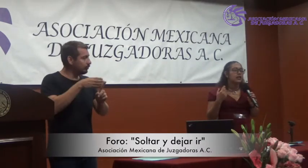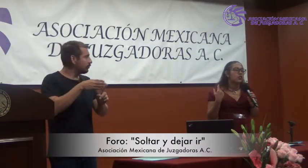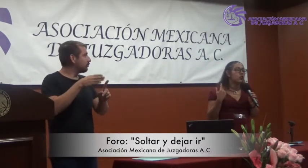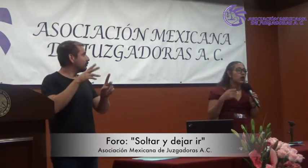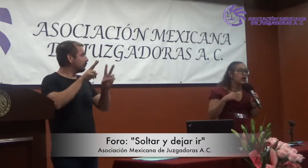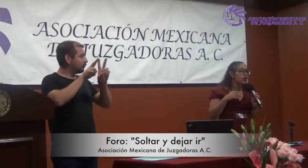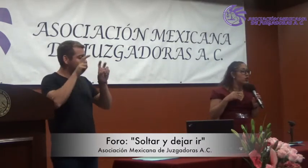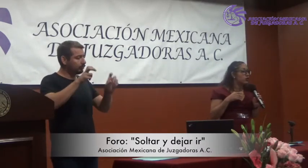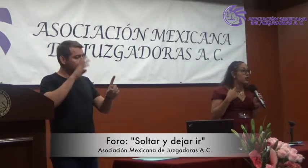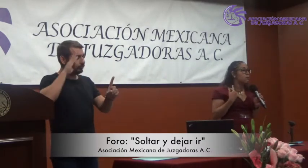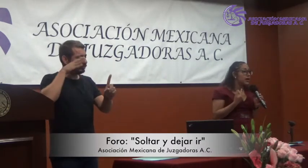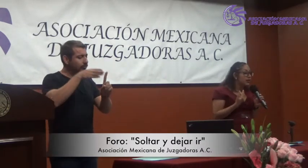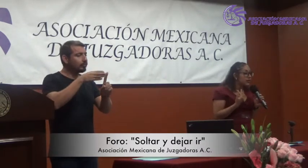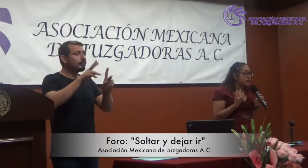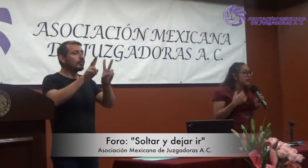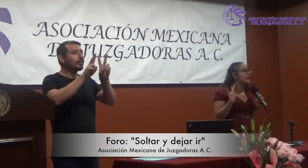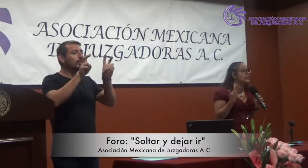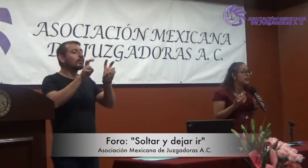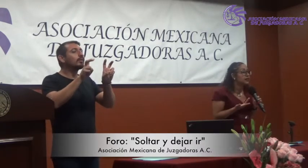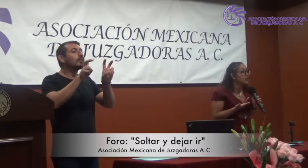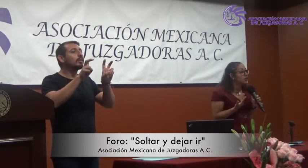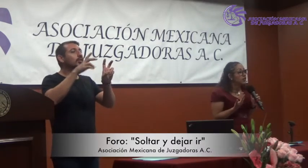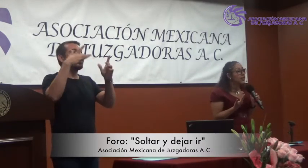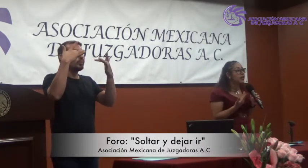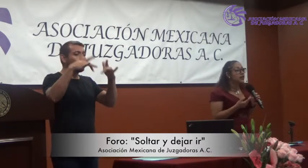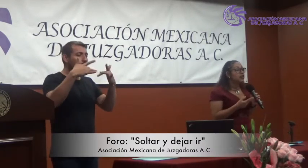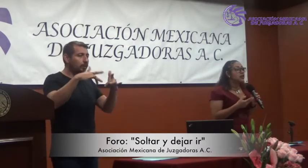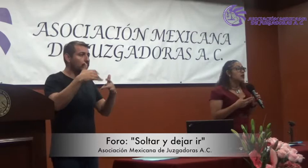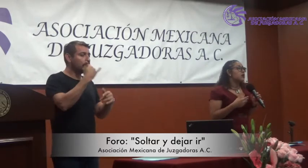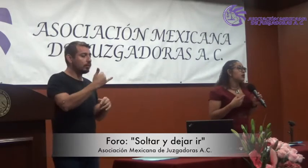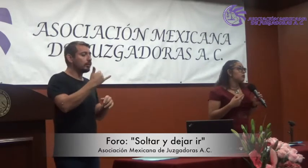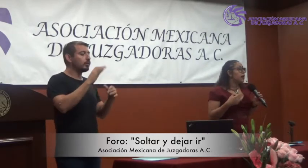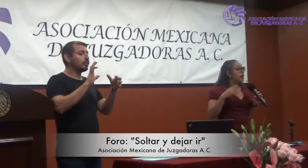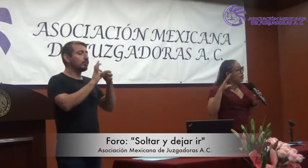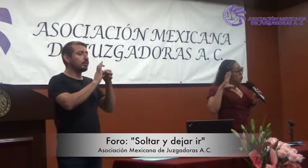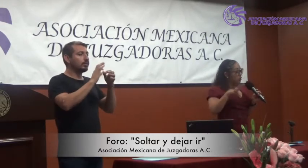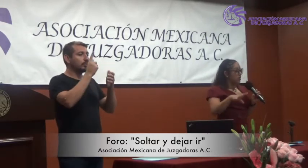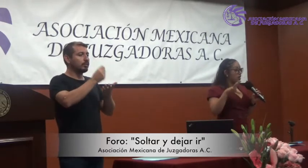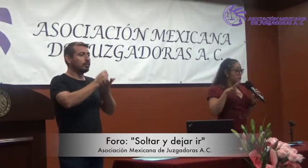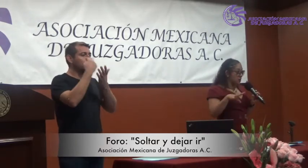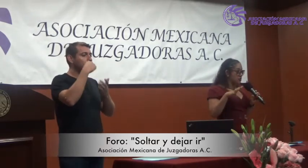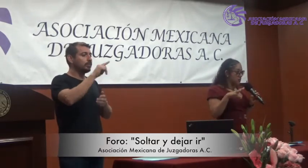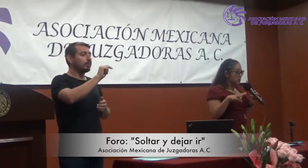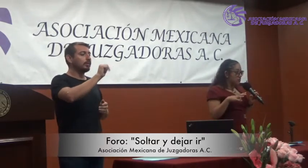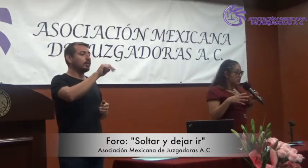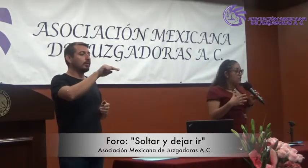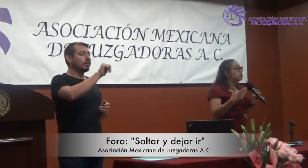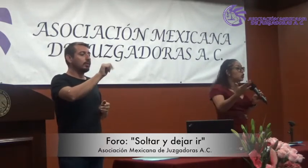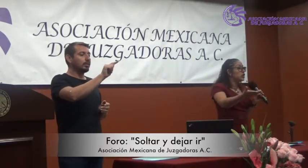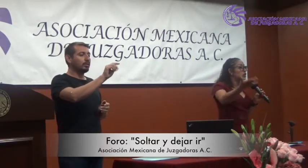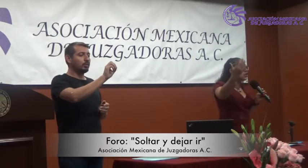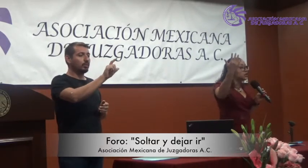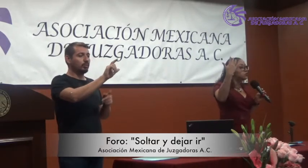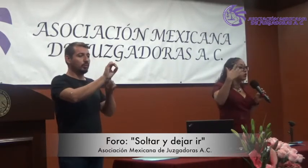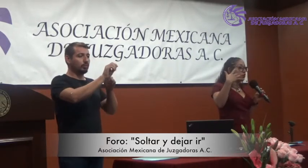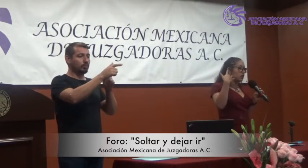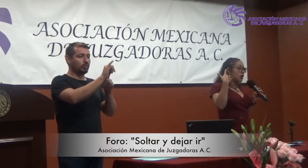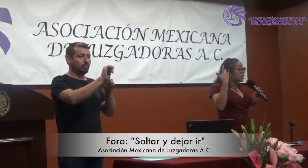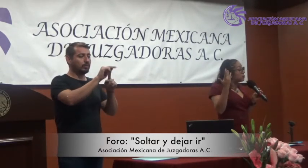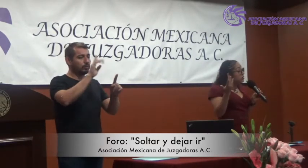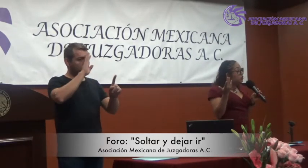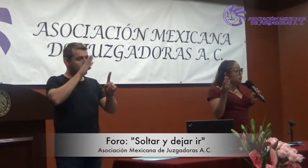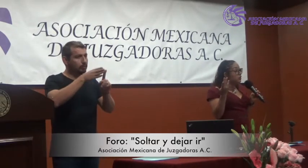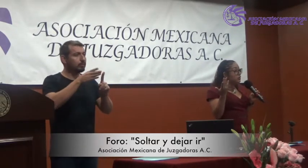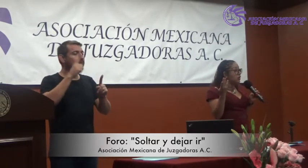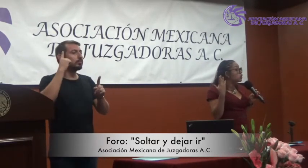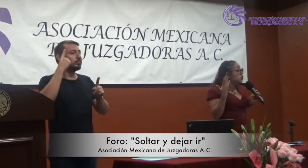de duelo, de pérdida, de la tanatología para la comunidad de personas sordas. Muchas gracias a